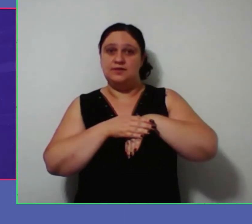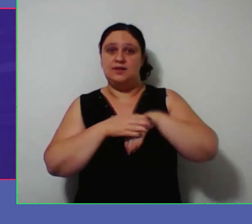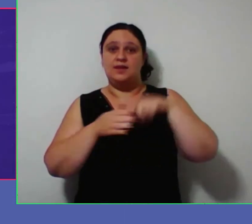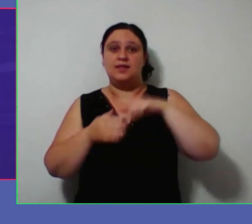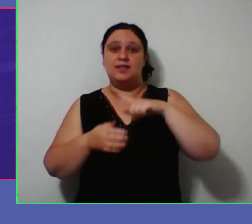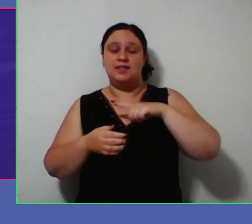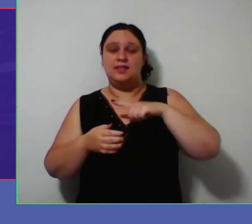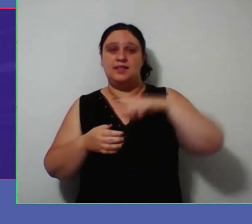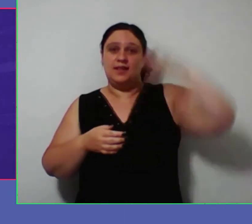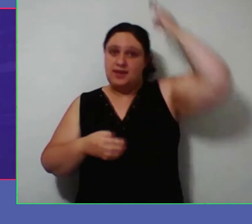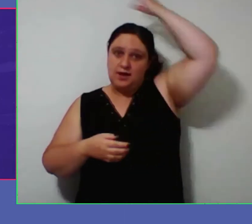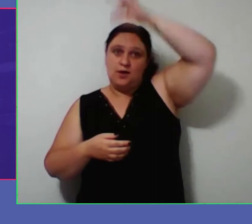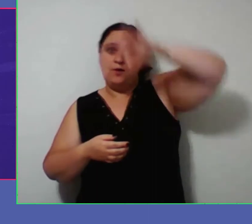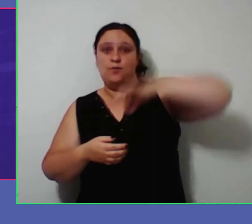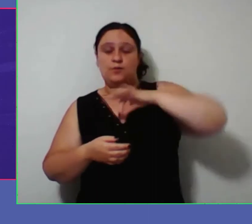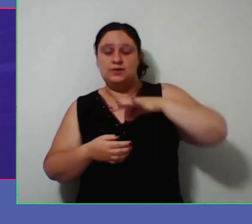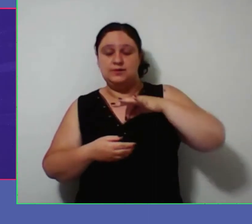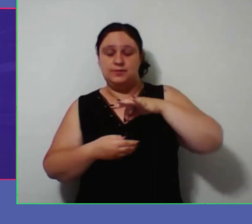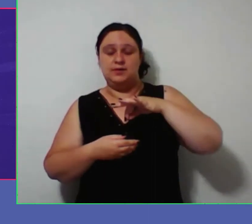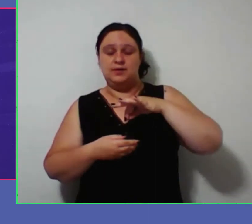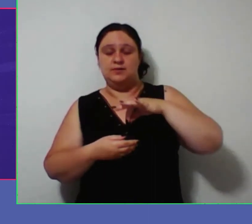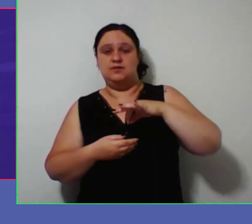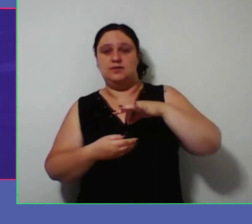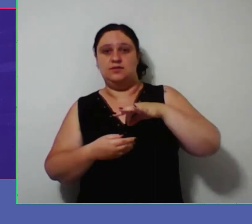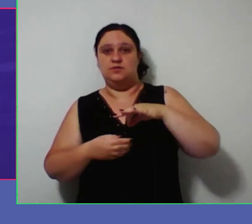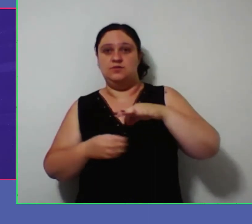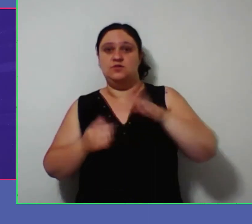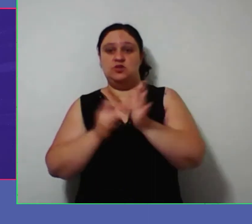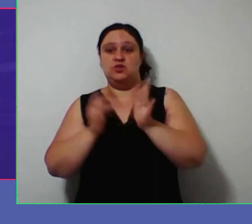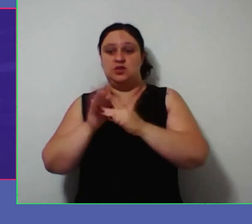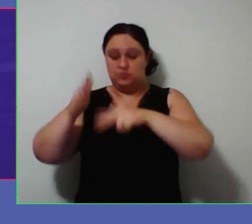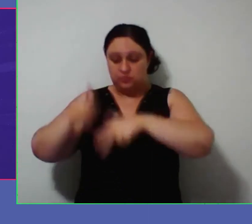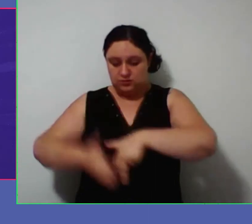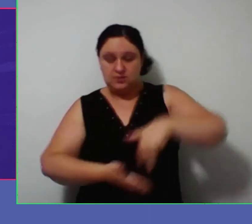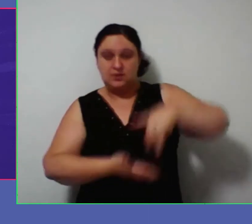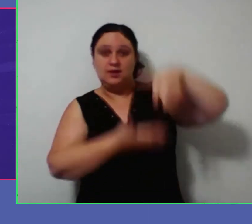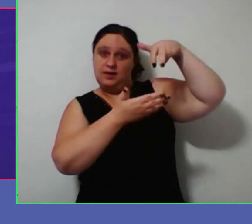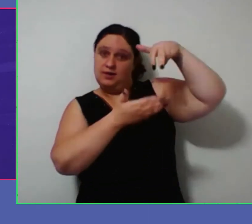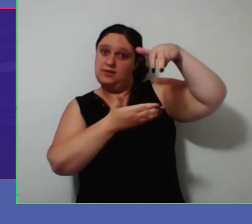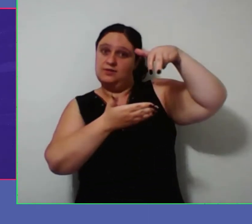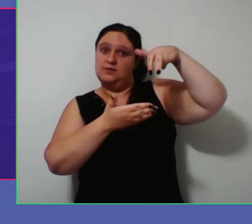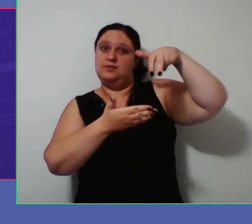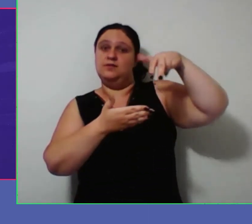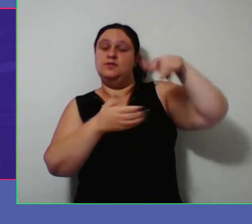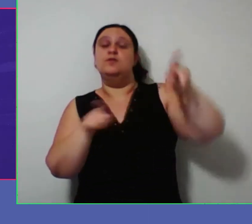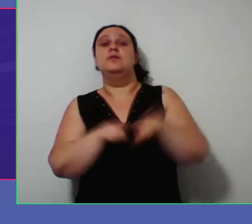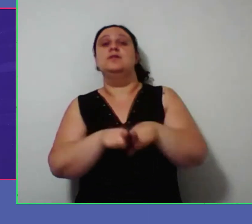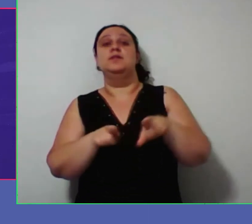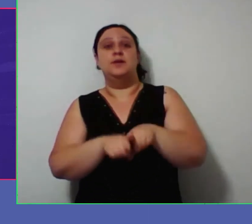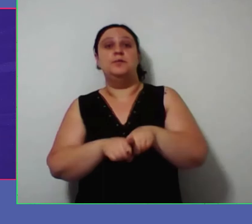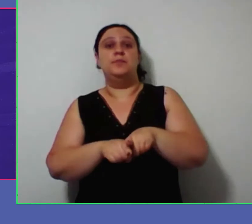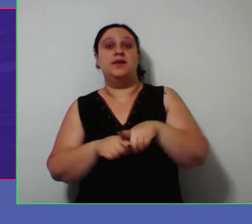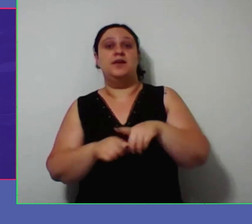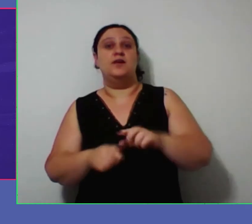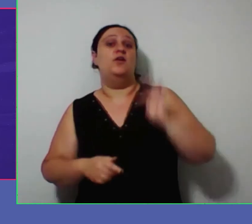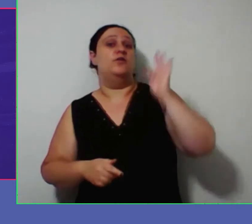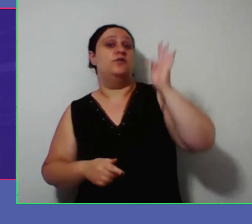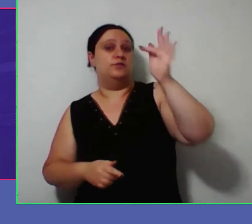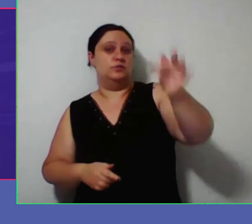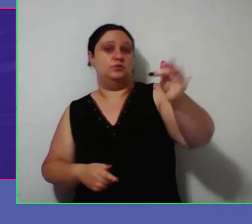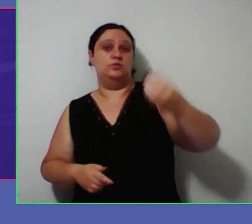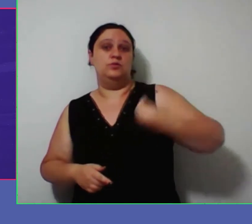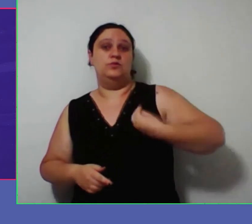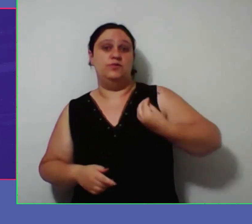que ressuscitou a Cristo Jesus dentre os mortos, também vivificará ou dará vida também a vosso corpo